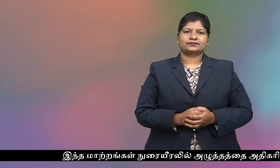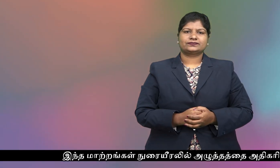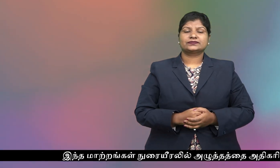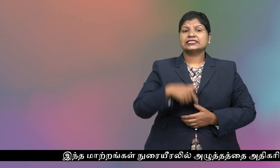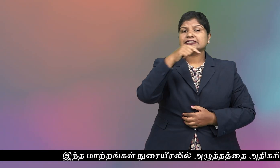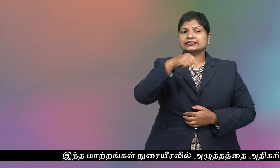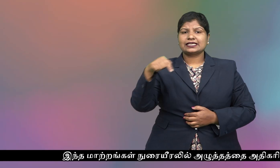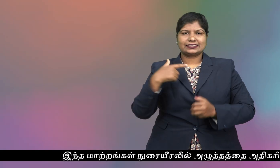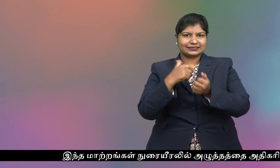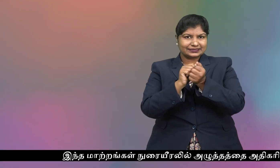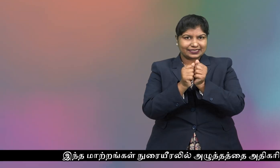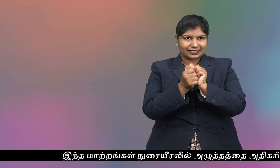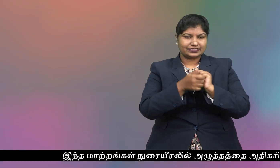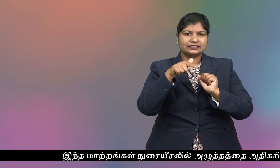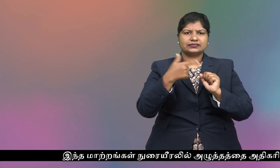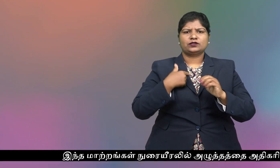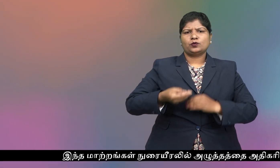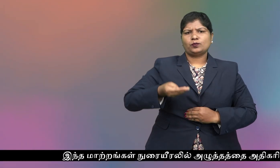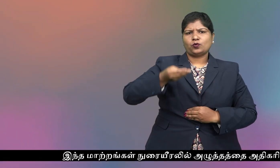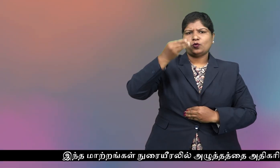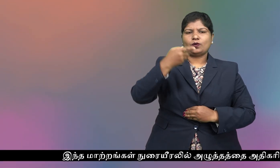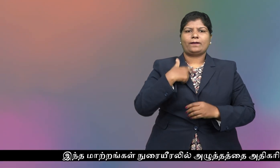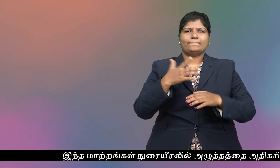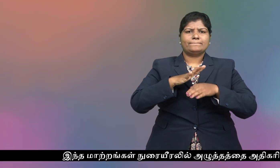இந்த மாற்றங்கள் நுரையீரலில் அழுத்தத்தை அதிகரிக்கின்றன.